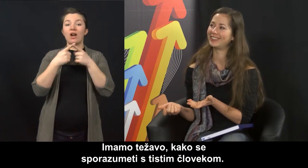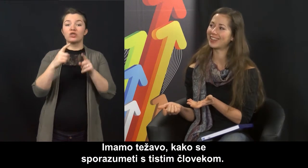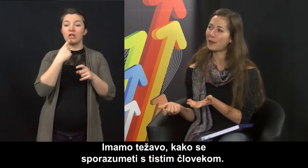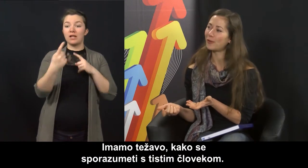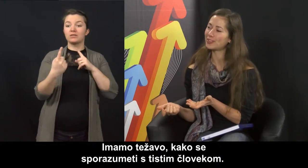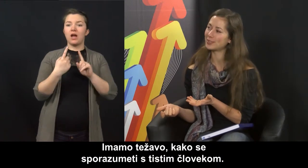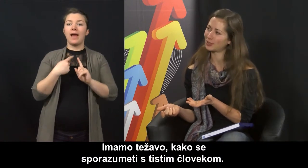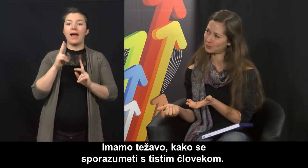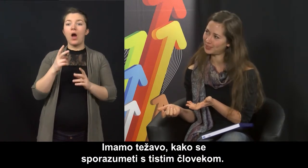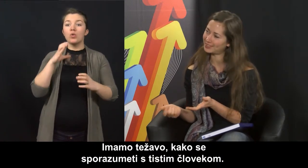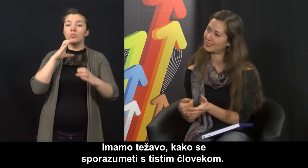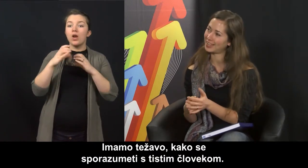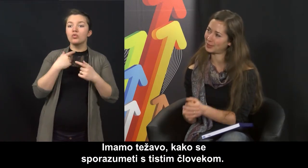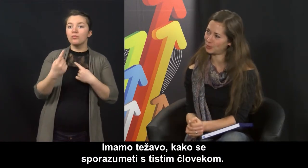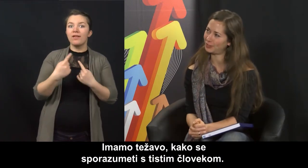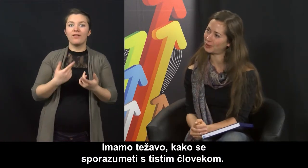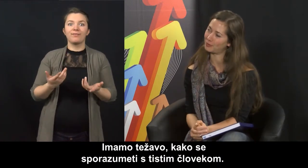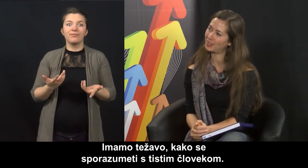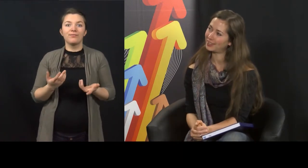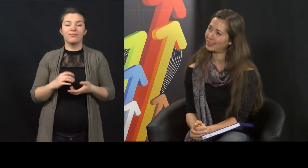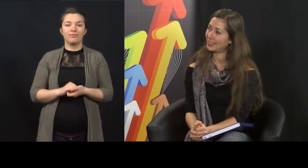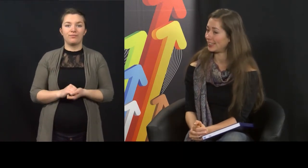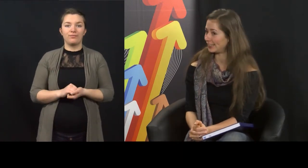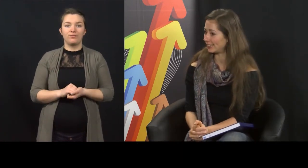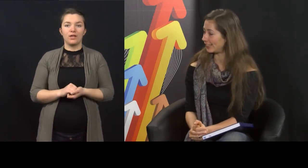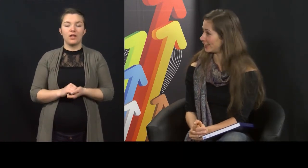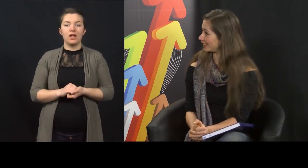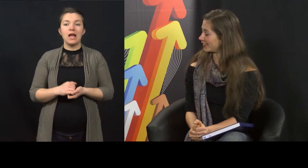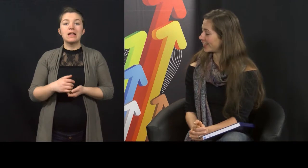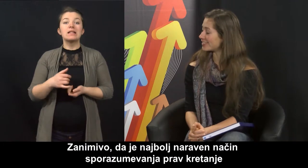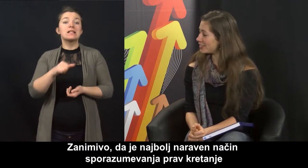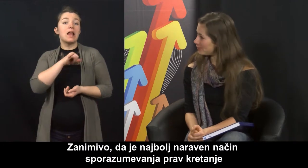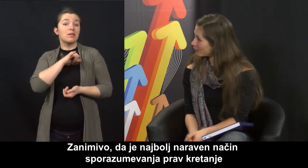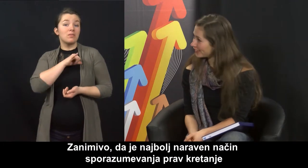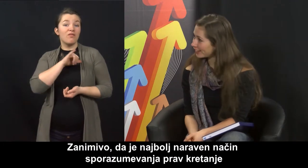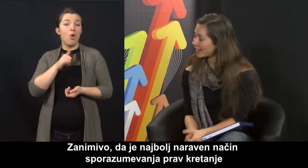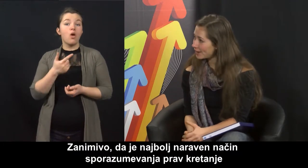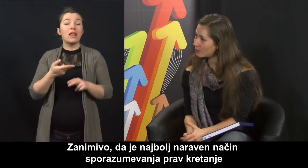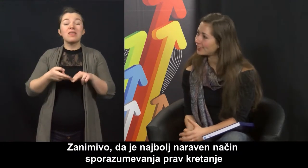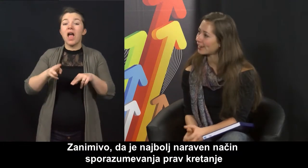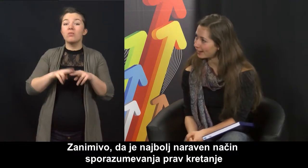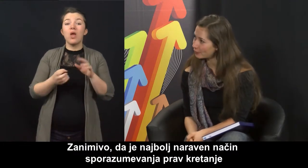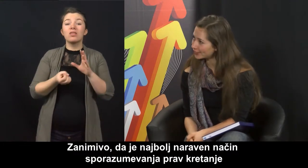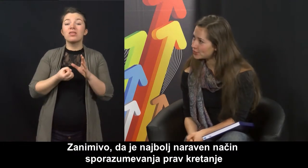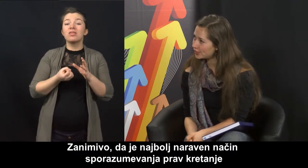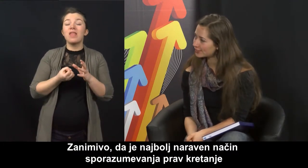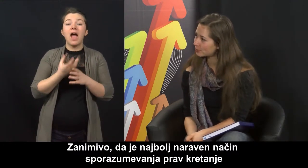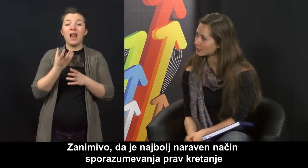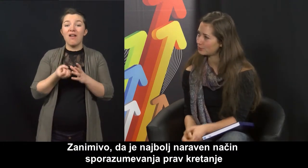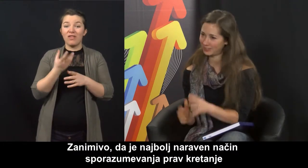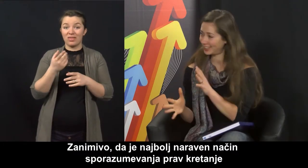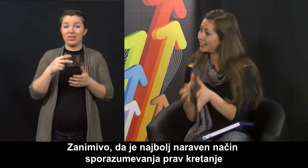težavo, kako se sporazumeti s takim človekom. In zanimivo, da najbolj naraven